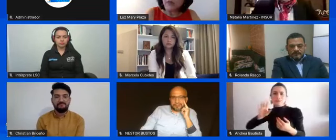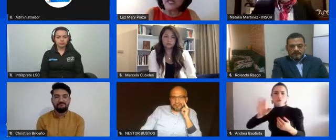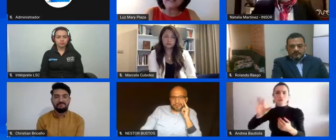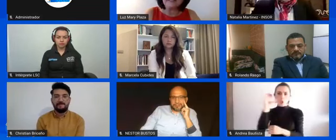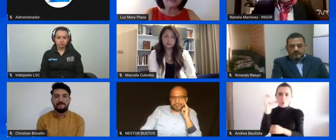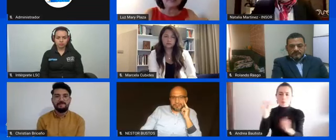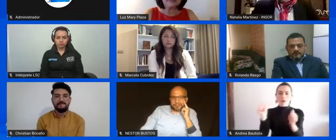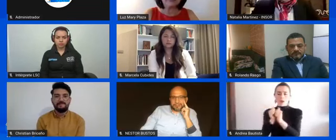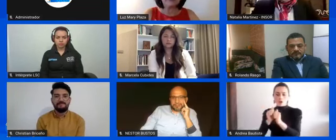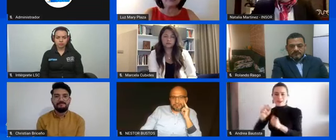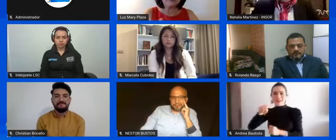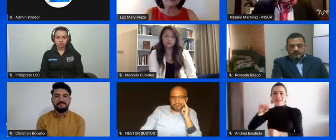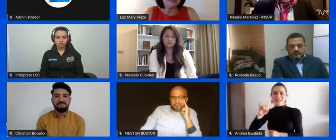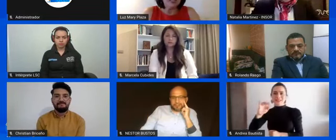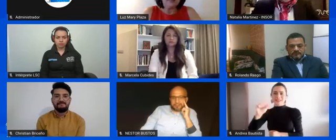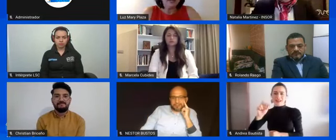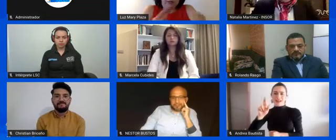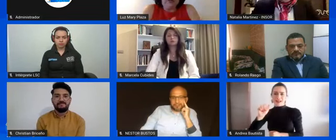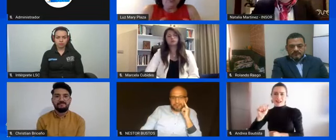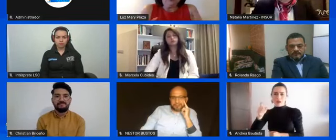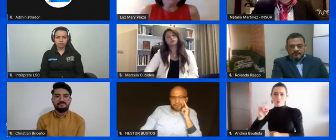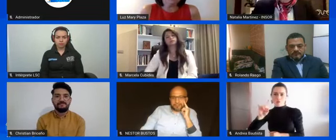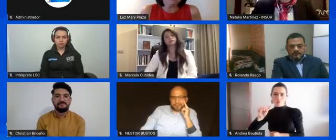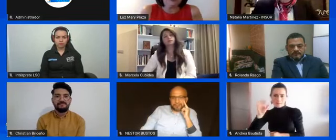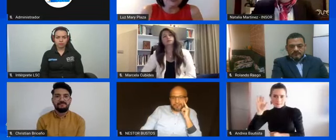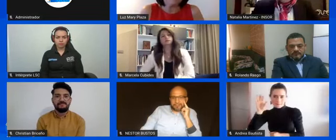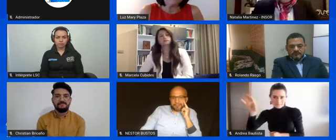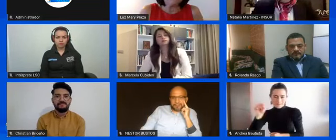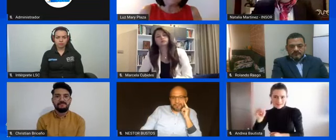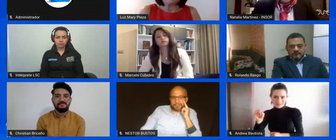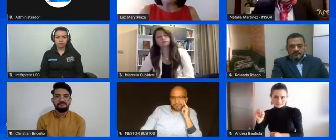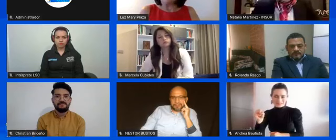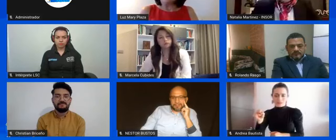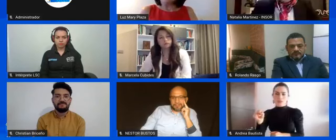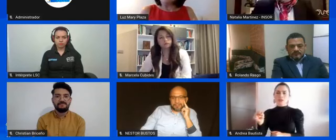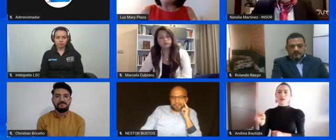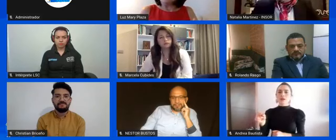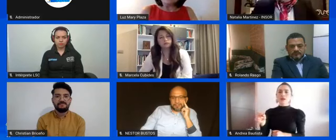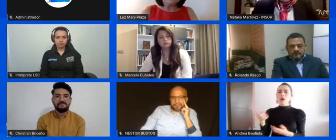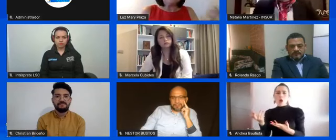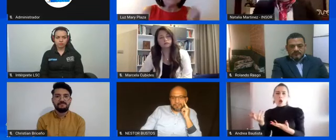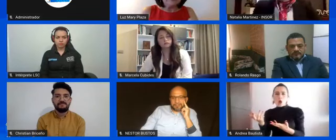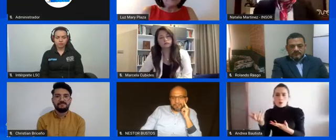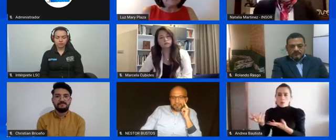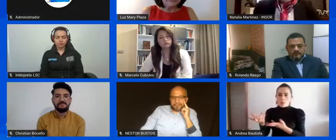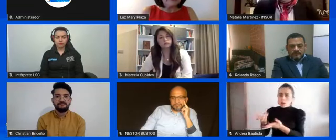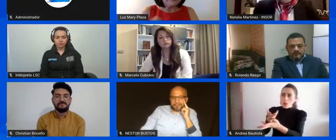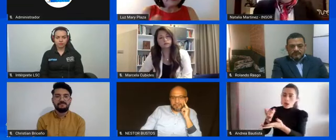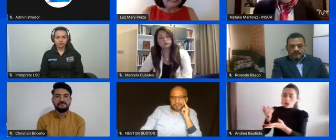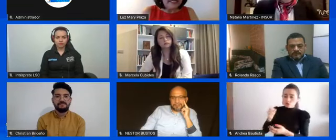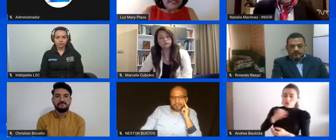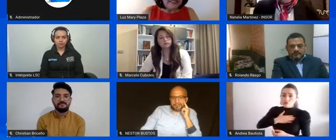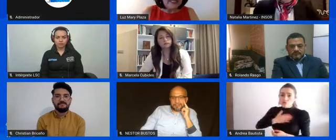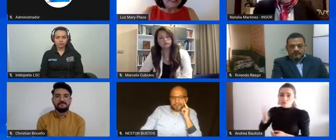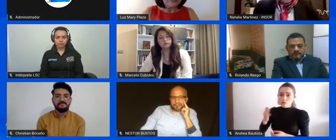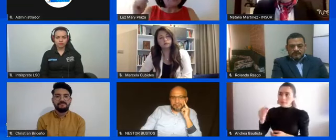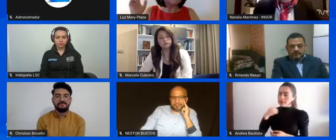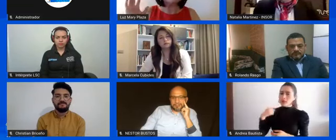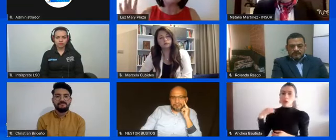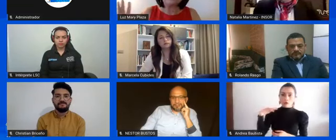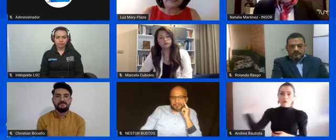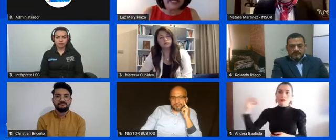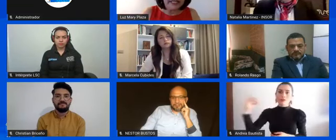esa propuesta, podríamos hacer esto. Bueno, lo que nosotros teníamos, cuando nos dimos cuenta, sí, ustedes van a estar en la agenda, la